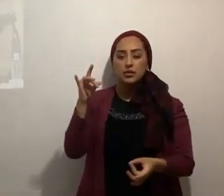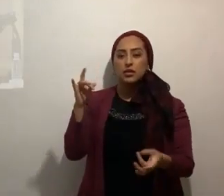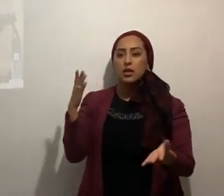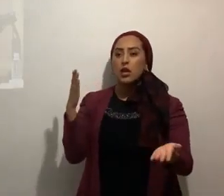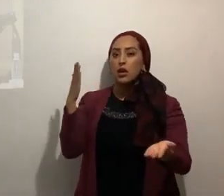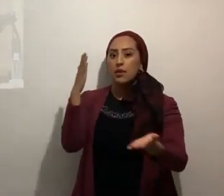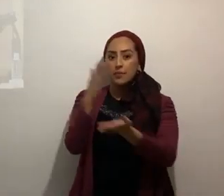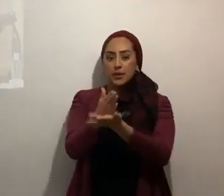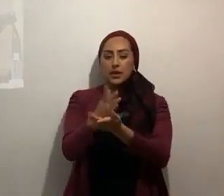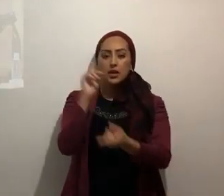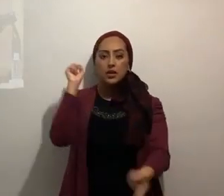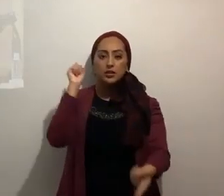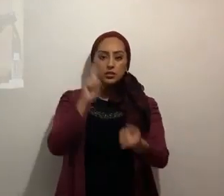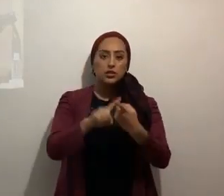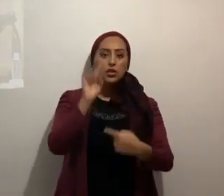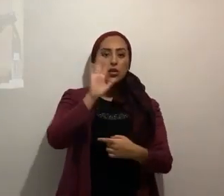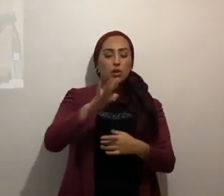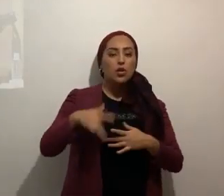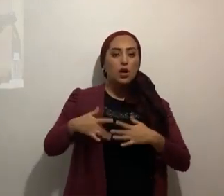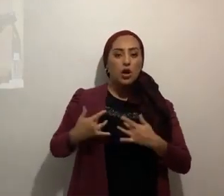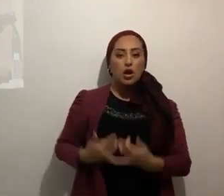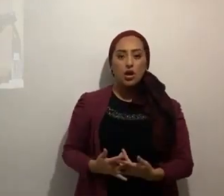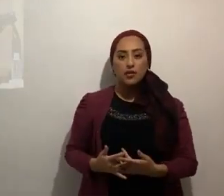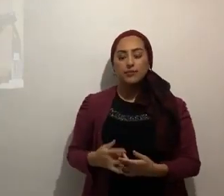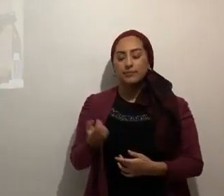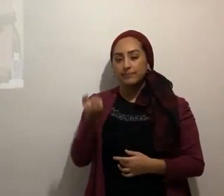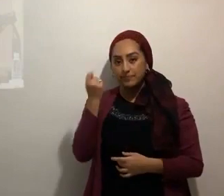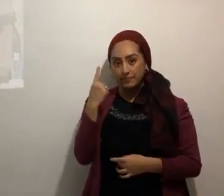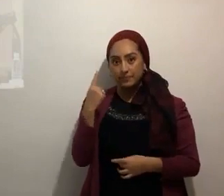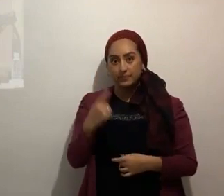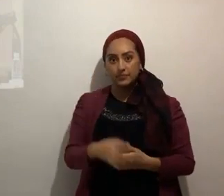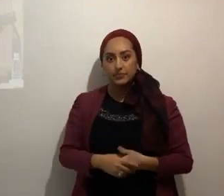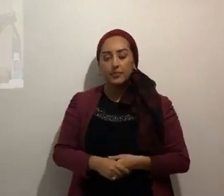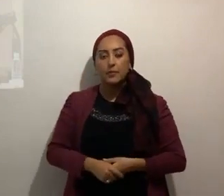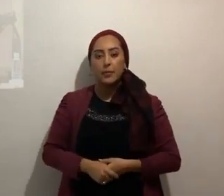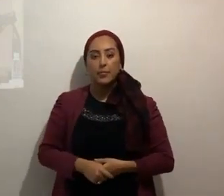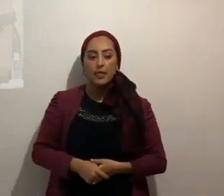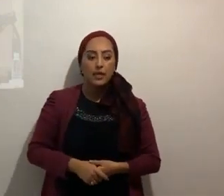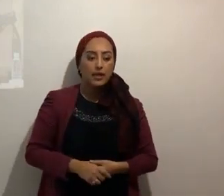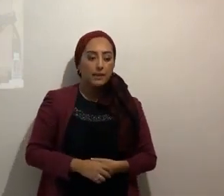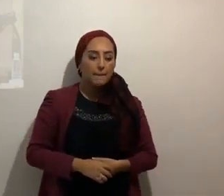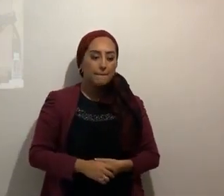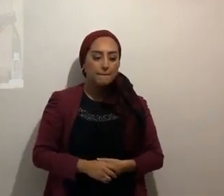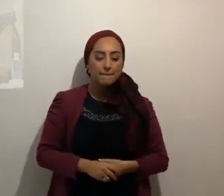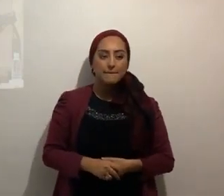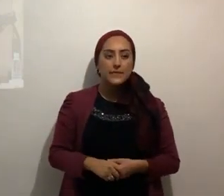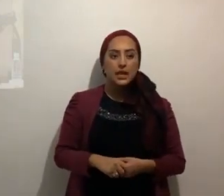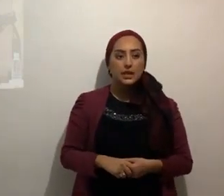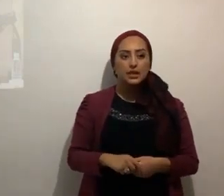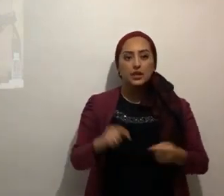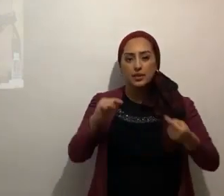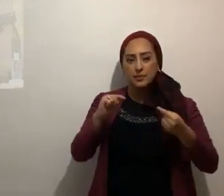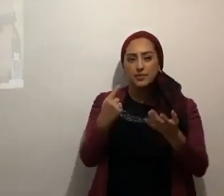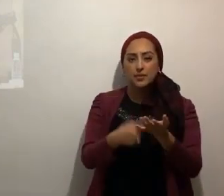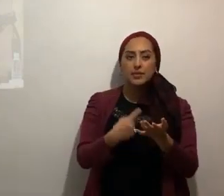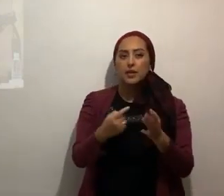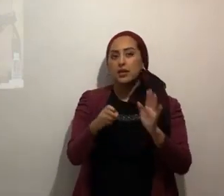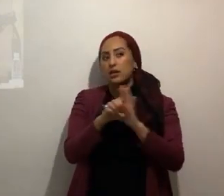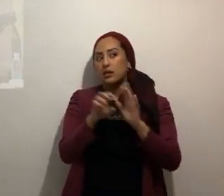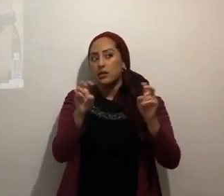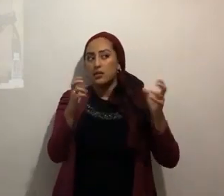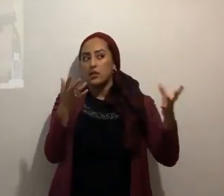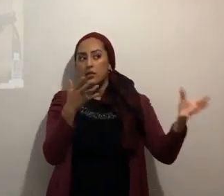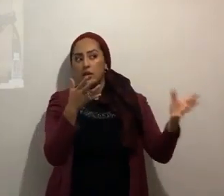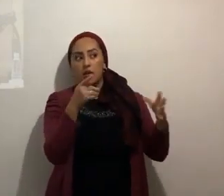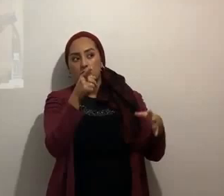llegue hasta tu conciencia. ¿Anotaste la idea? Entonces, el dolor llega a ser tan fuerte. Vamos a suponer, no